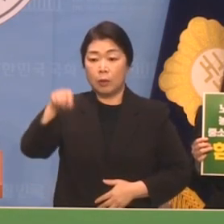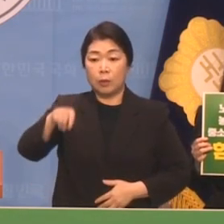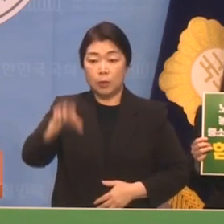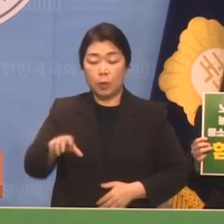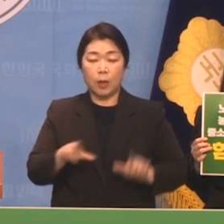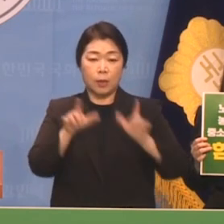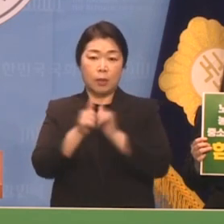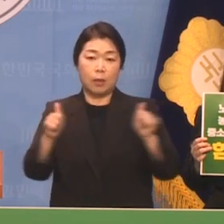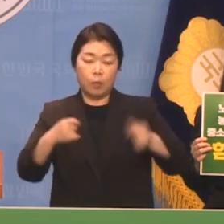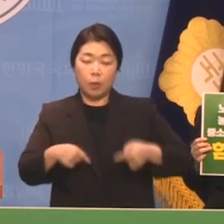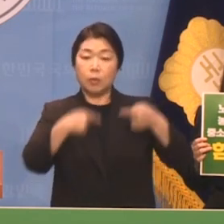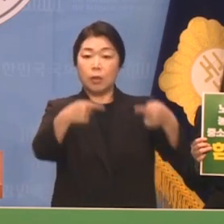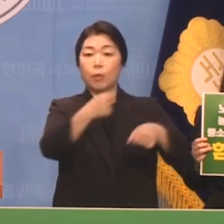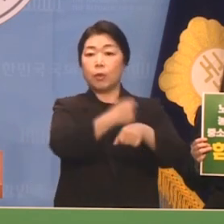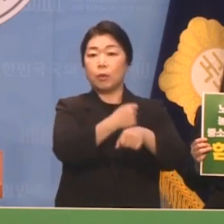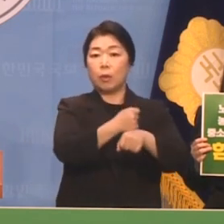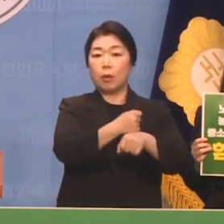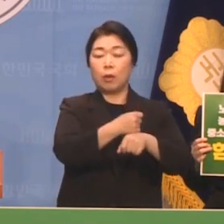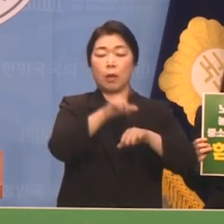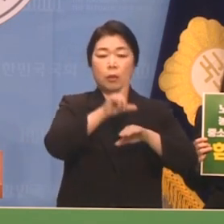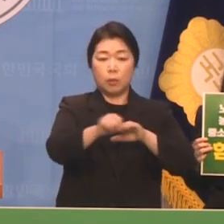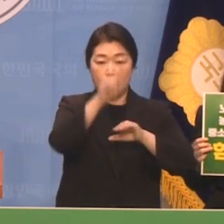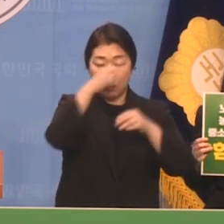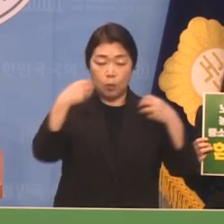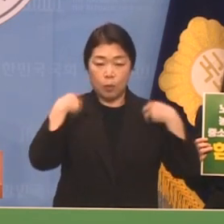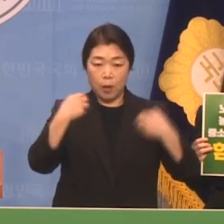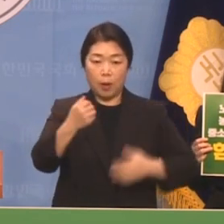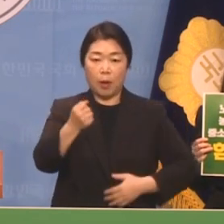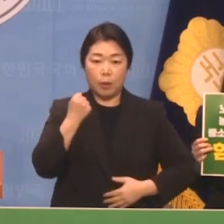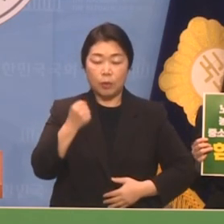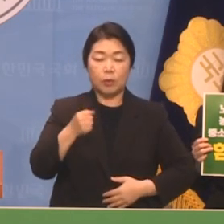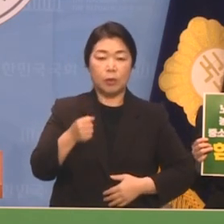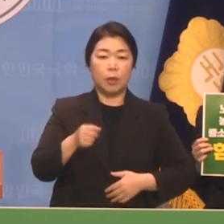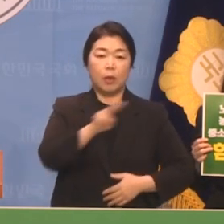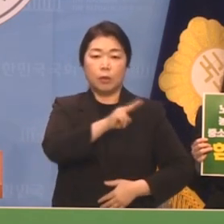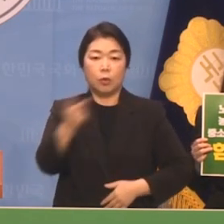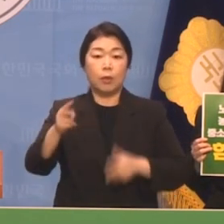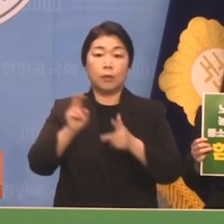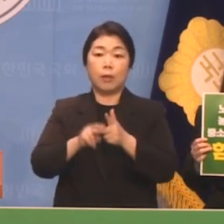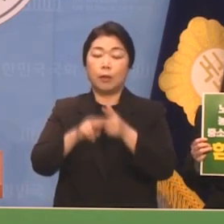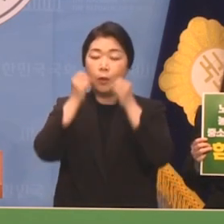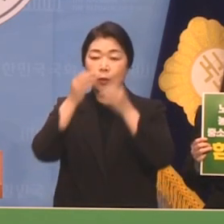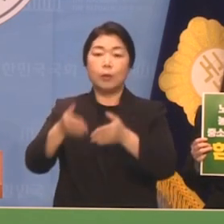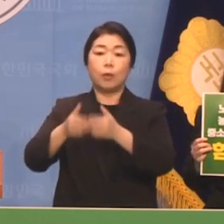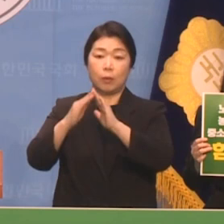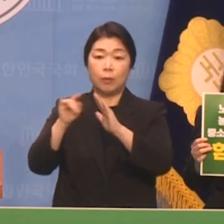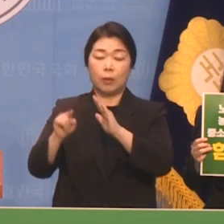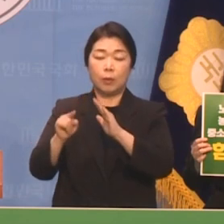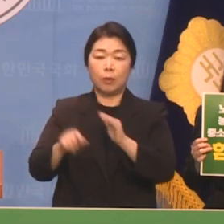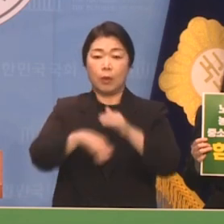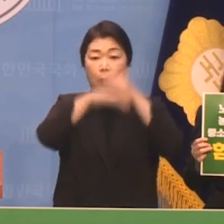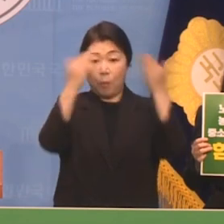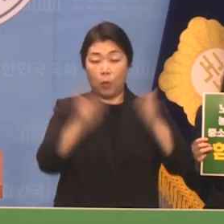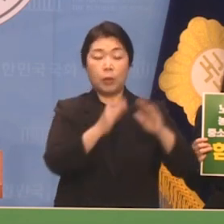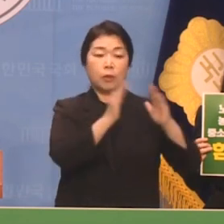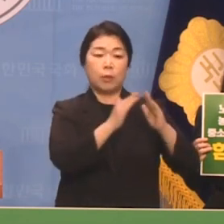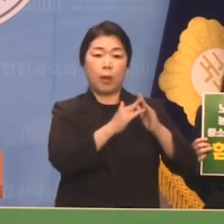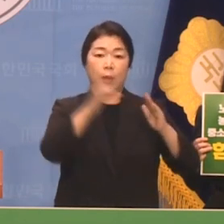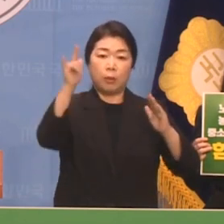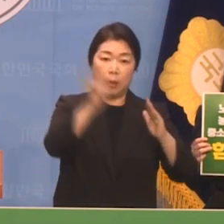확대하면서 지방정부의 에너지 전환센터를 설립할 것입니다. 또한 모든 가구의 태양광 발전을